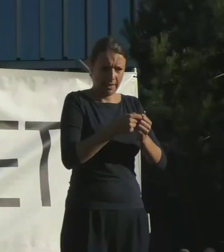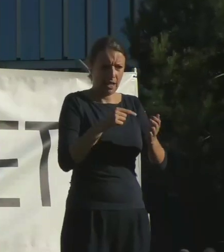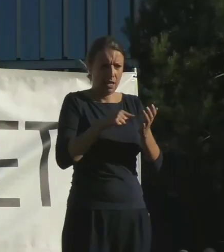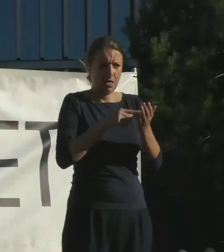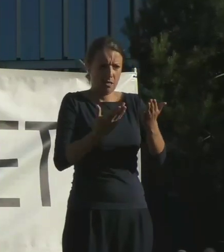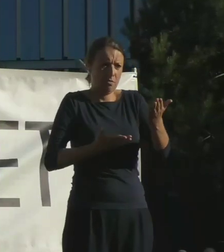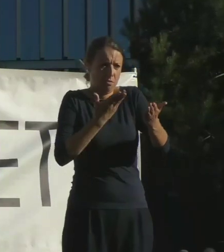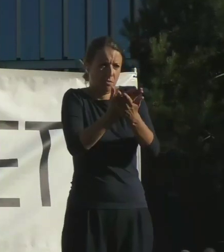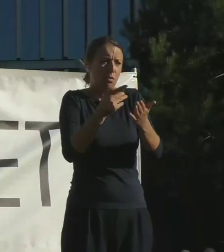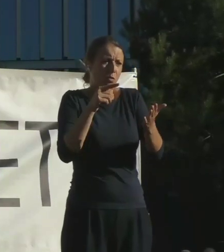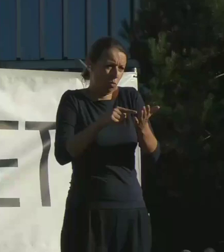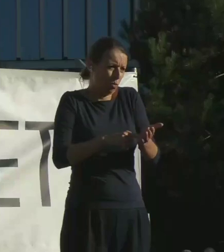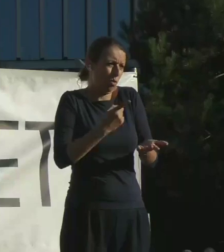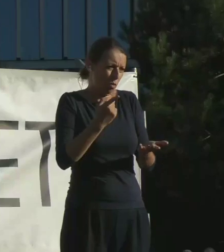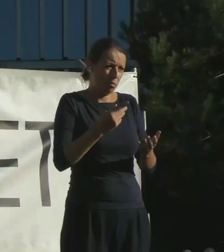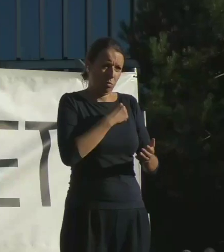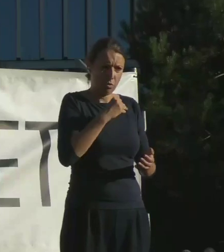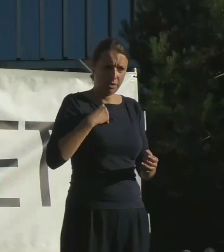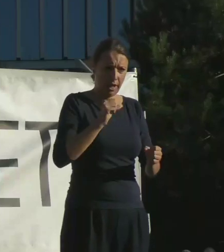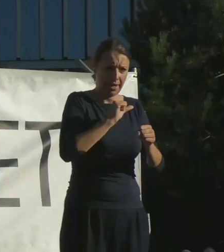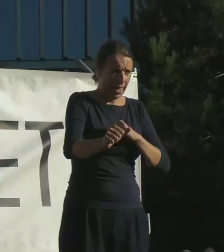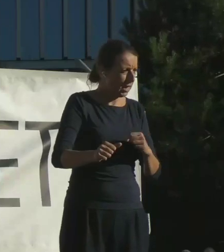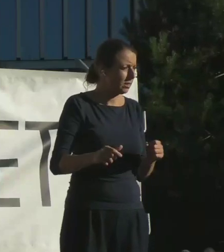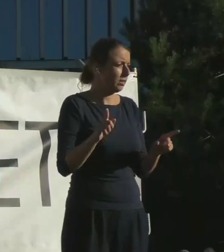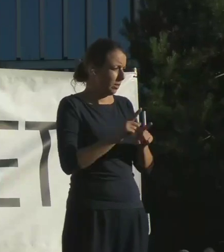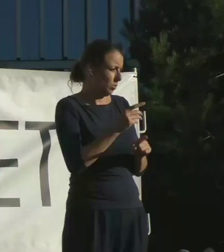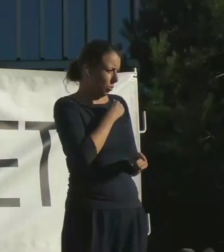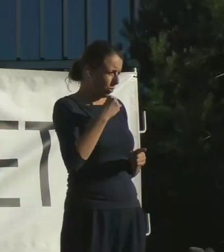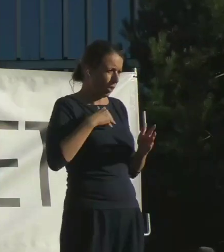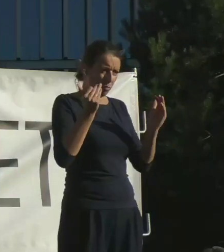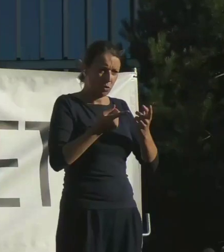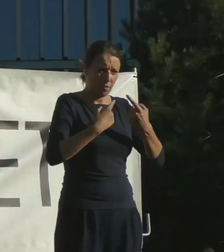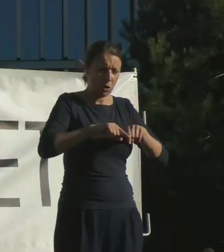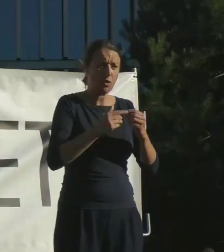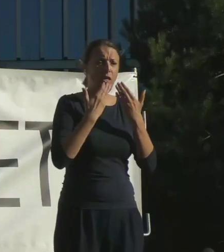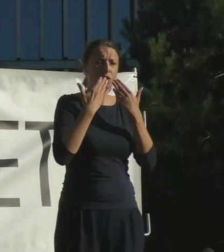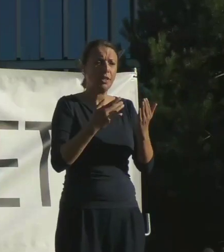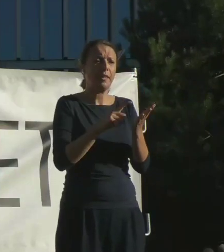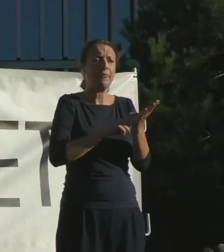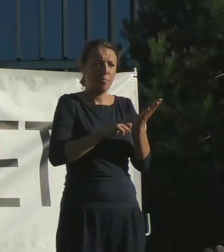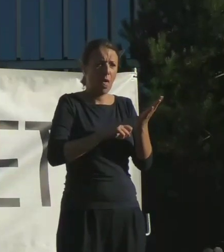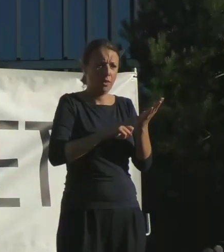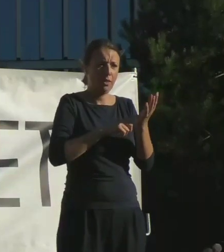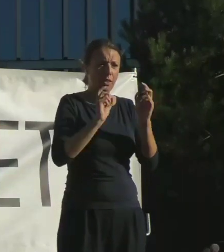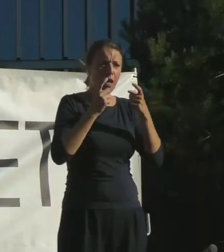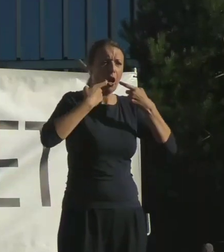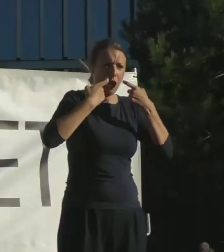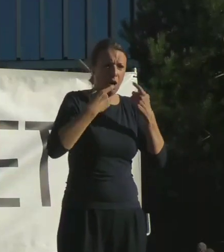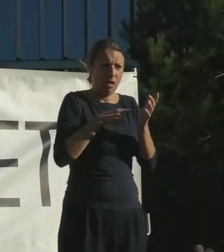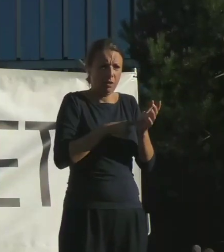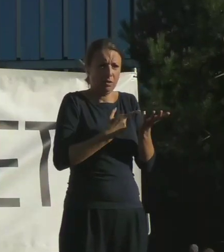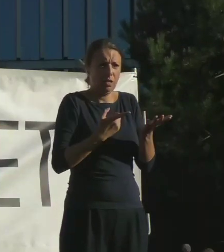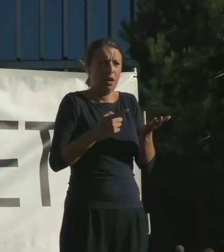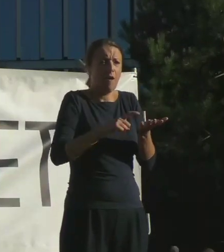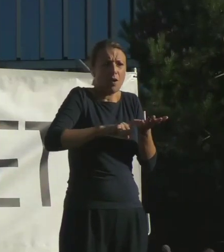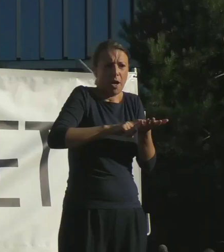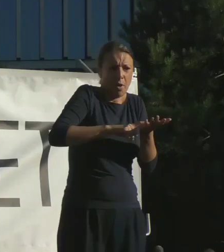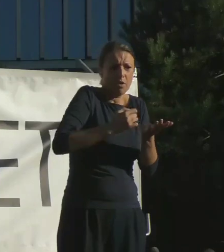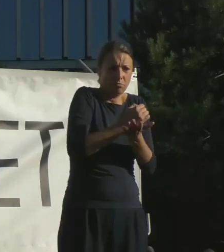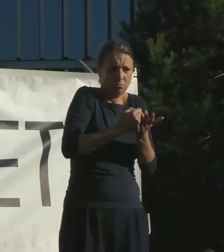jest w Polsce zapewniona, jest dostępna przy pomocy tabletek farmakologicznych